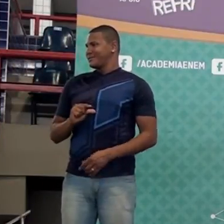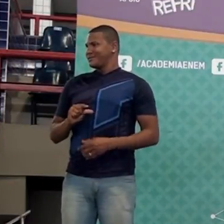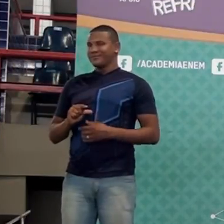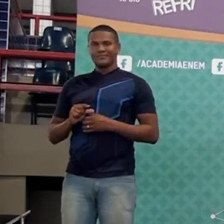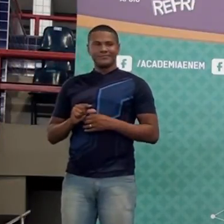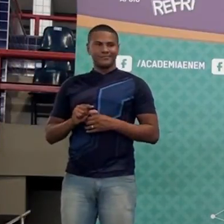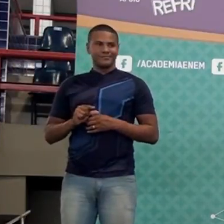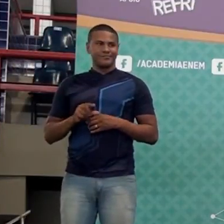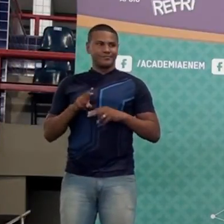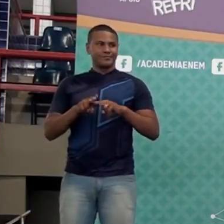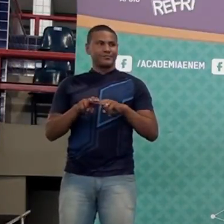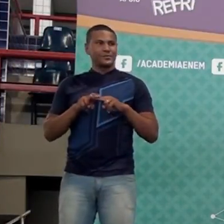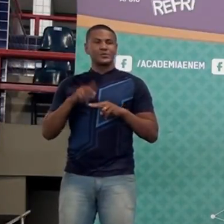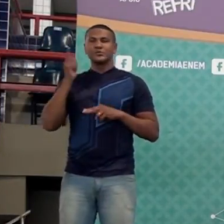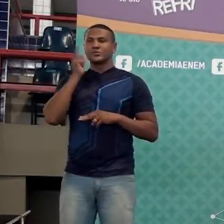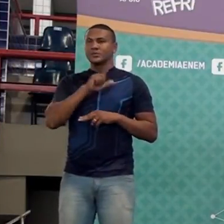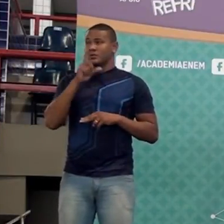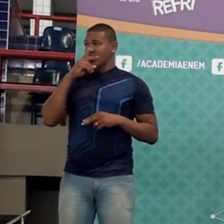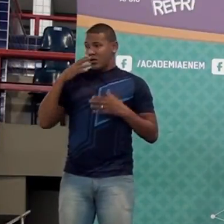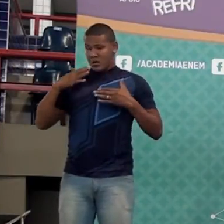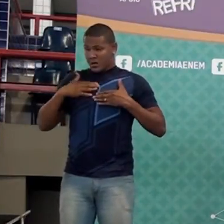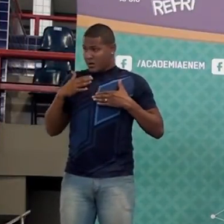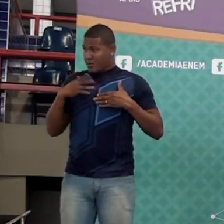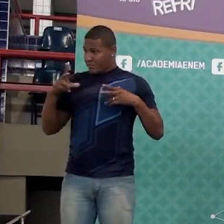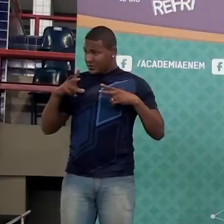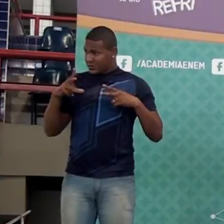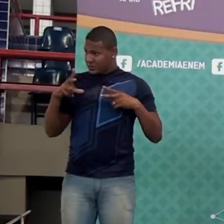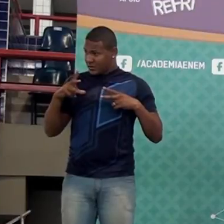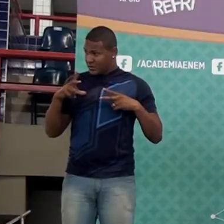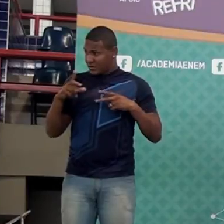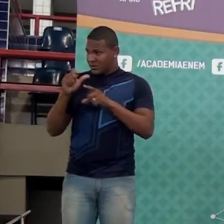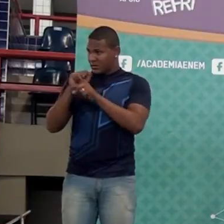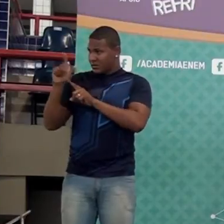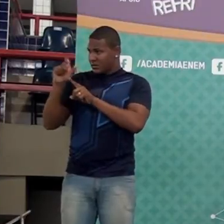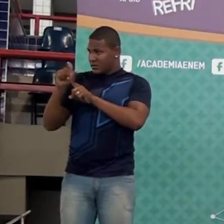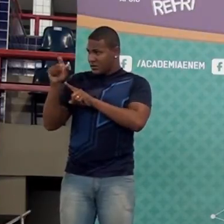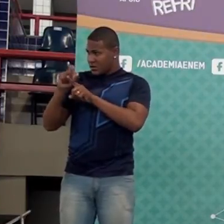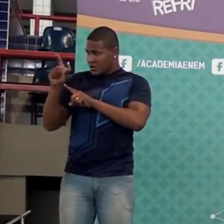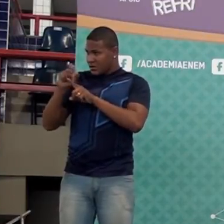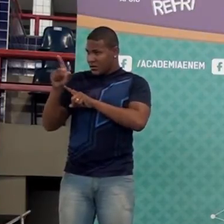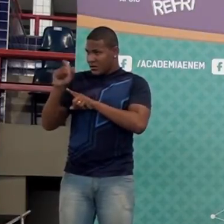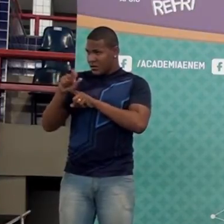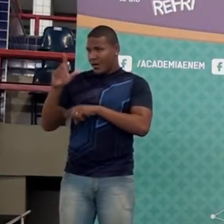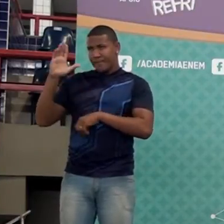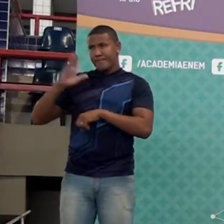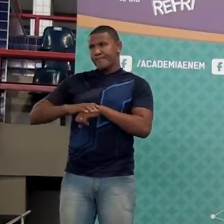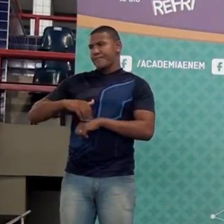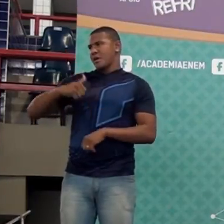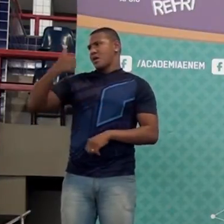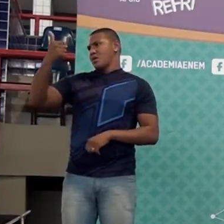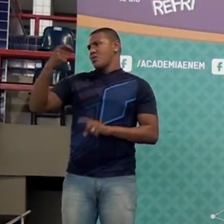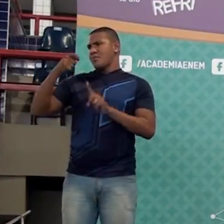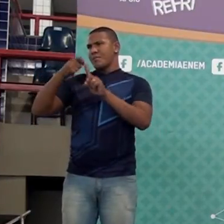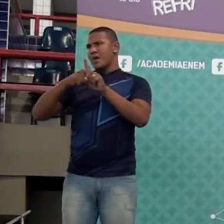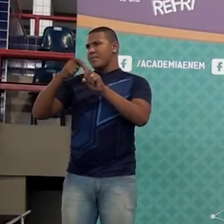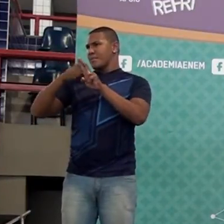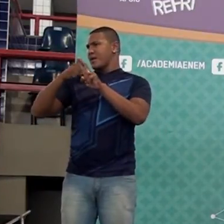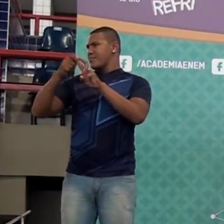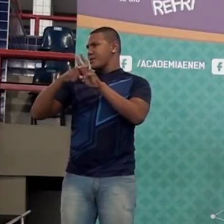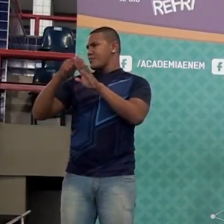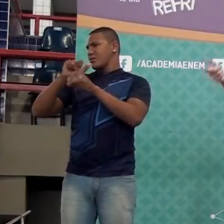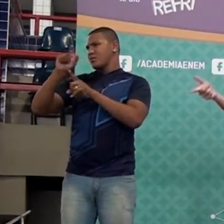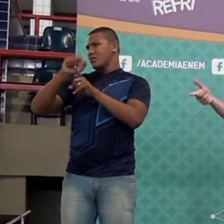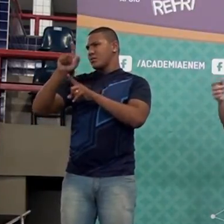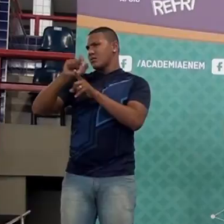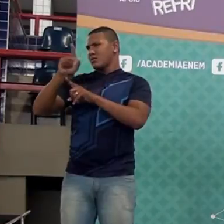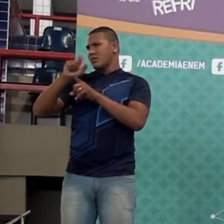isso funcionando, para o consumidor é melhor. Sai mais barato ele pagar essa taxa mensal para a empresa do que